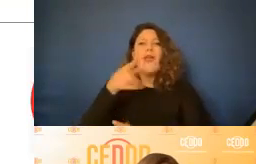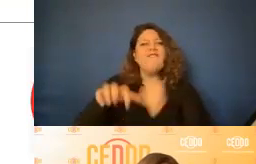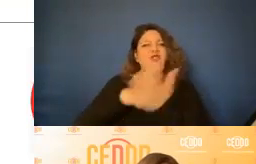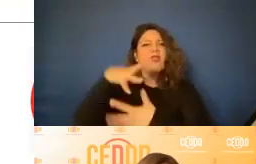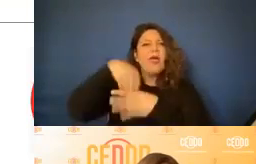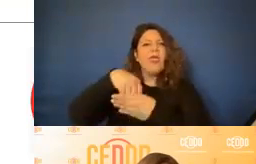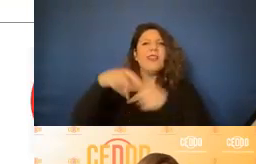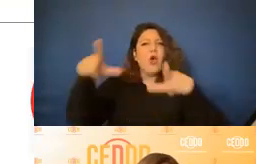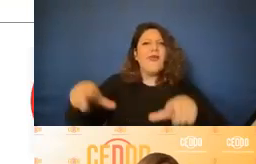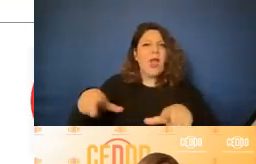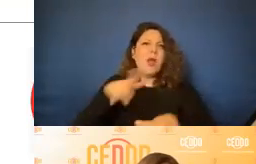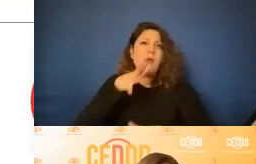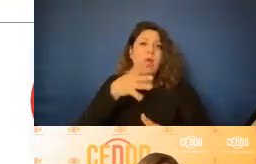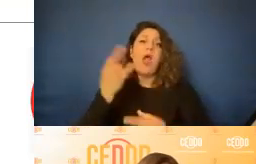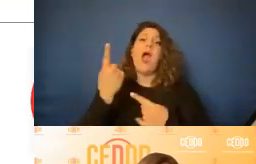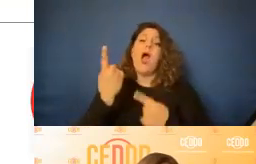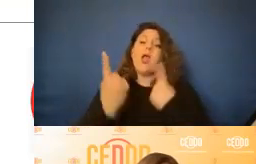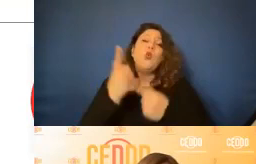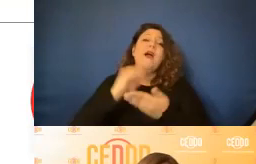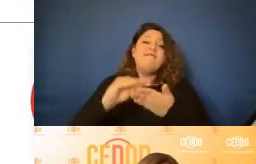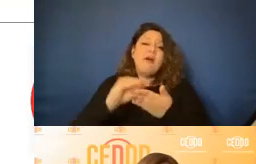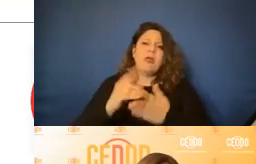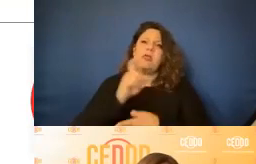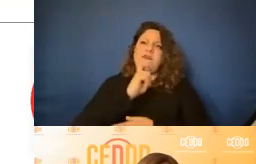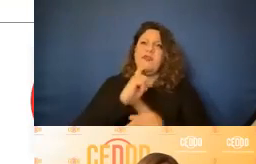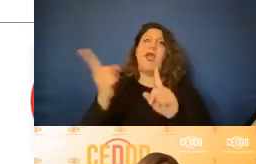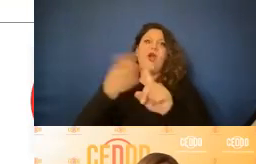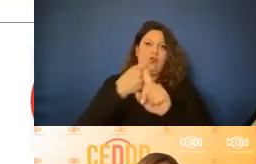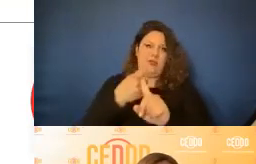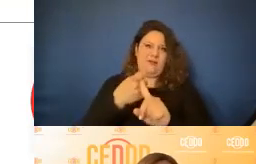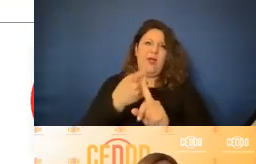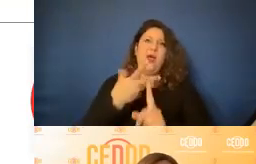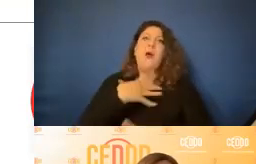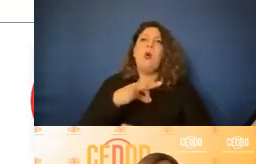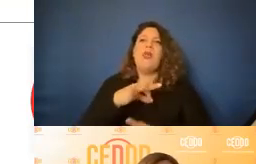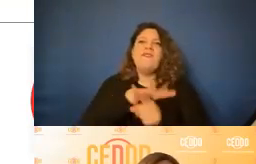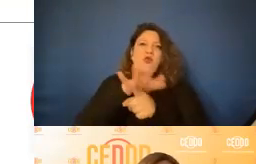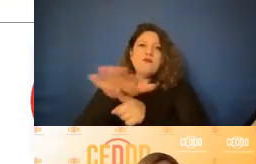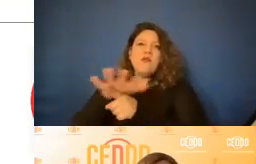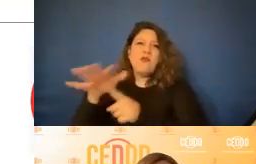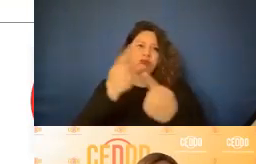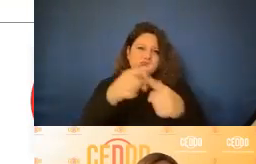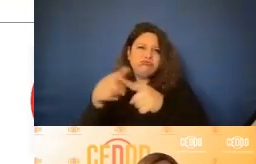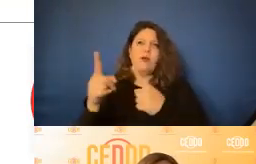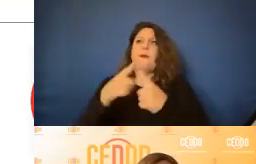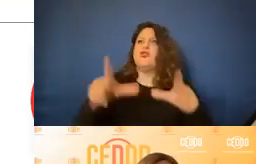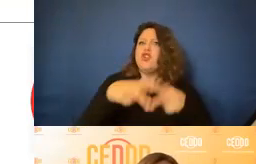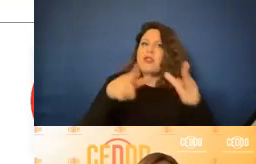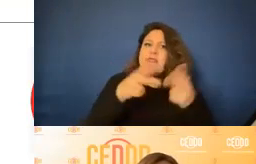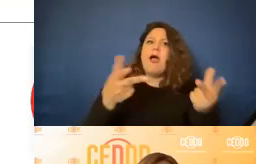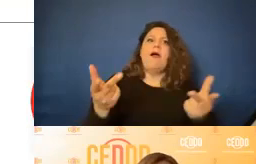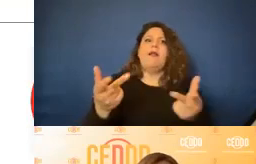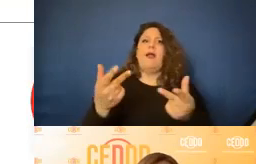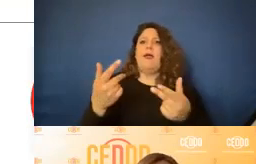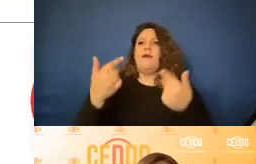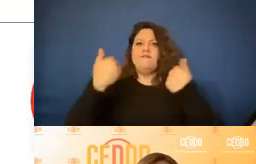es complicado encontrarlas, ¿no? Y se pueden deber a varios factores, como he dicho, ¿no? Ya sean sociales, personales, familiares, vamos a